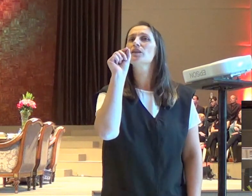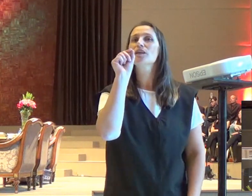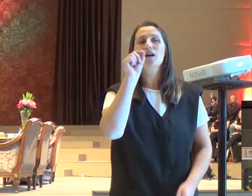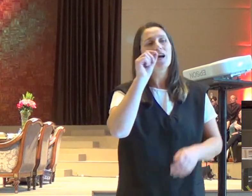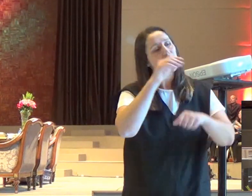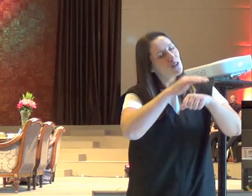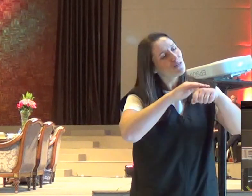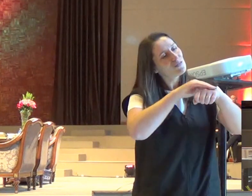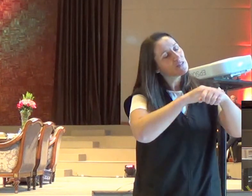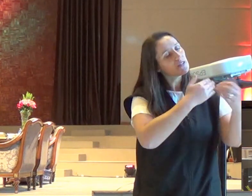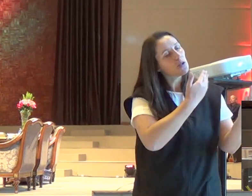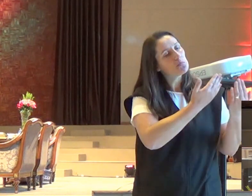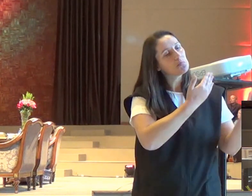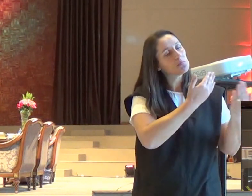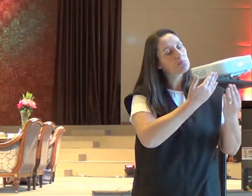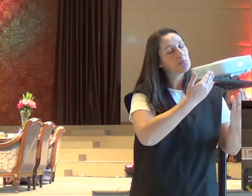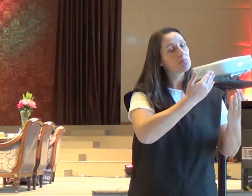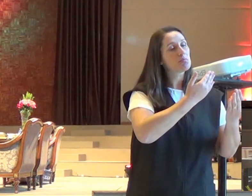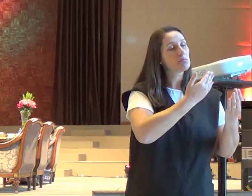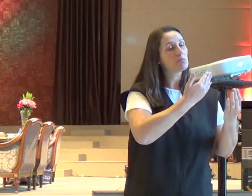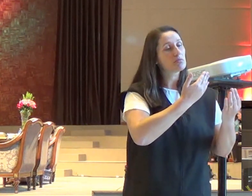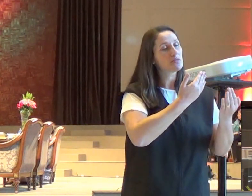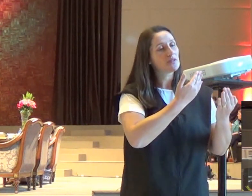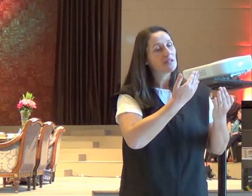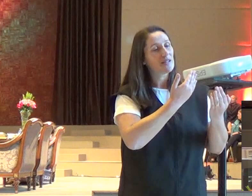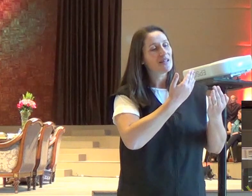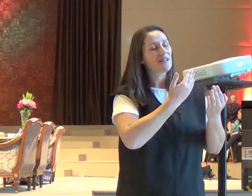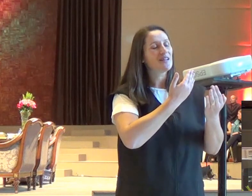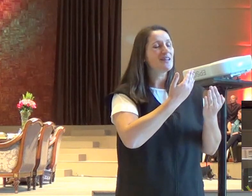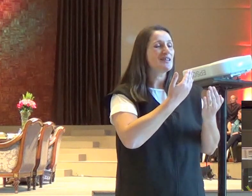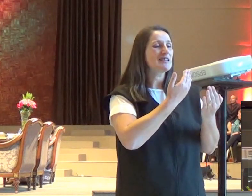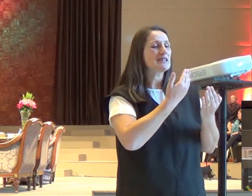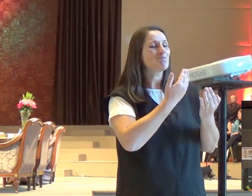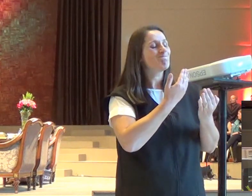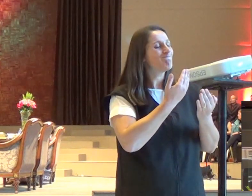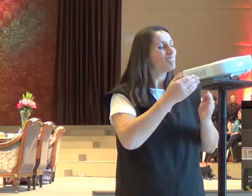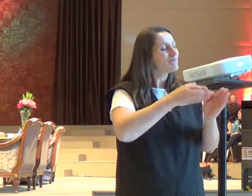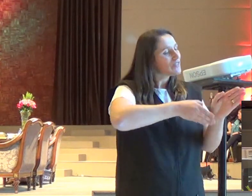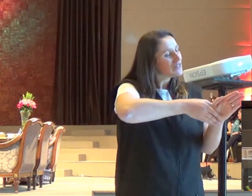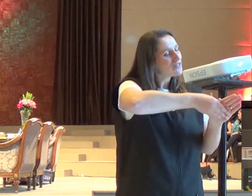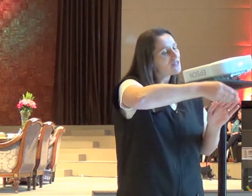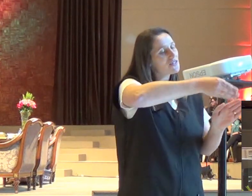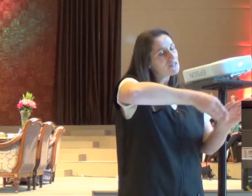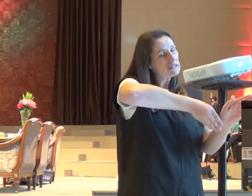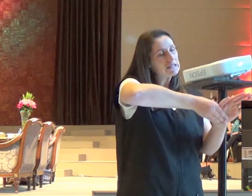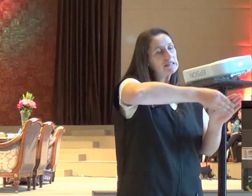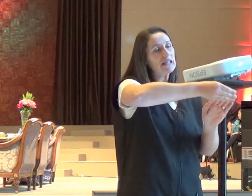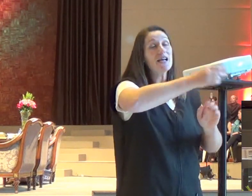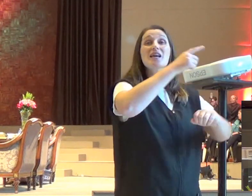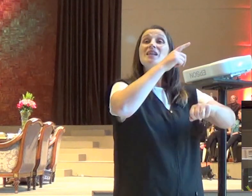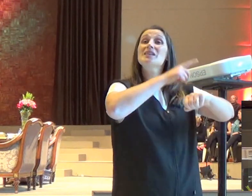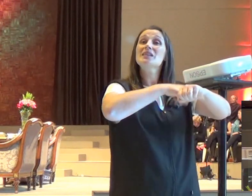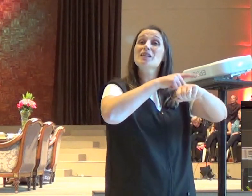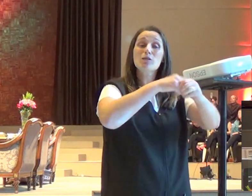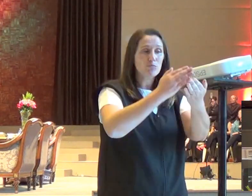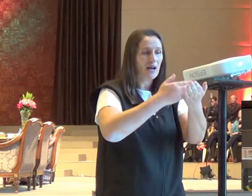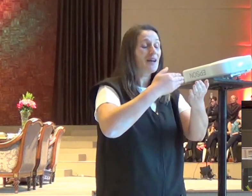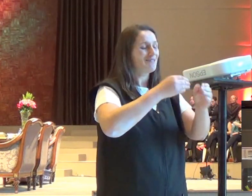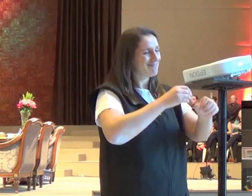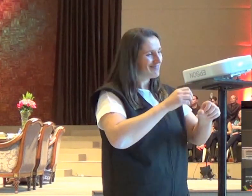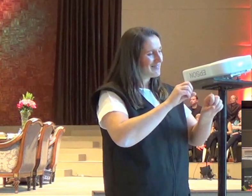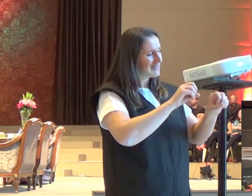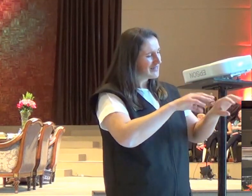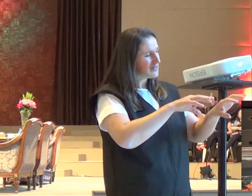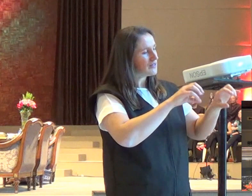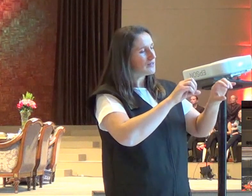junto é abrir confidências é criar mecanismos para isso é separar tempo para isso formal ou